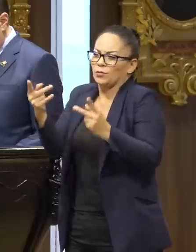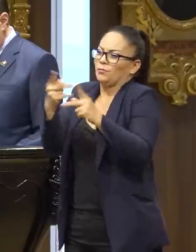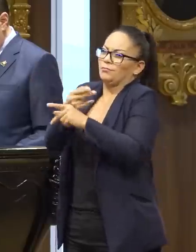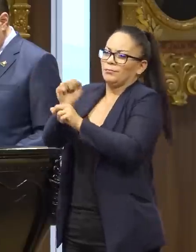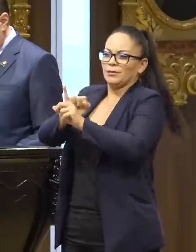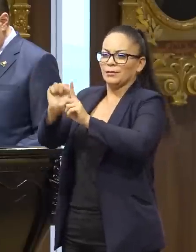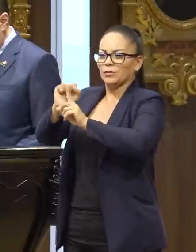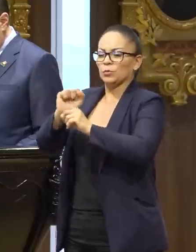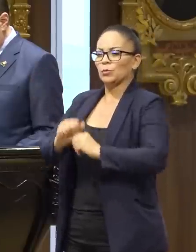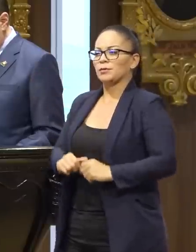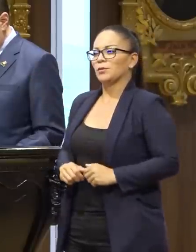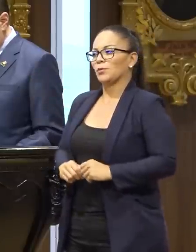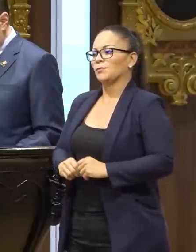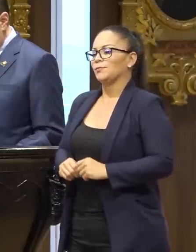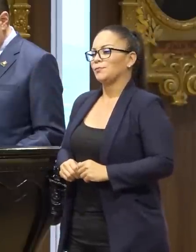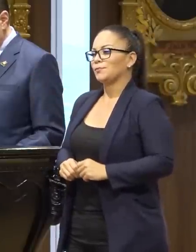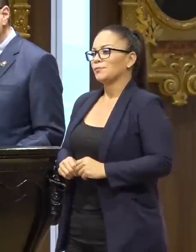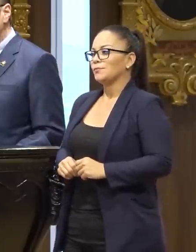violación.